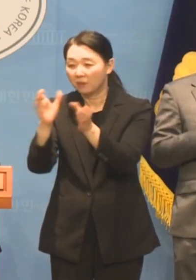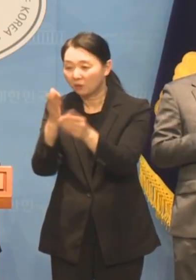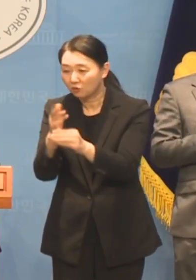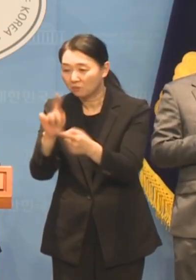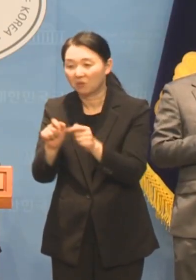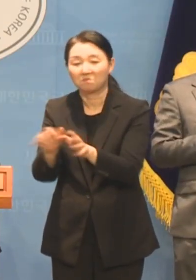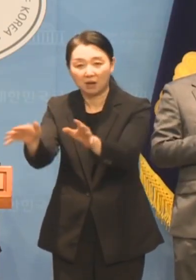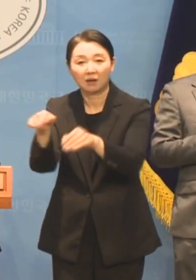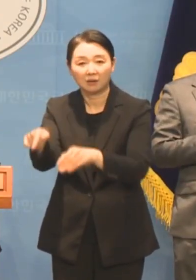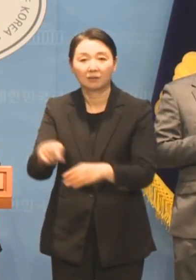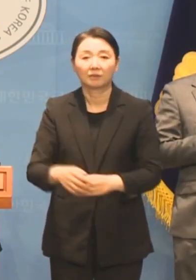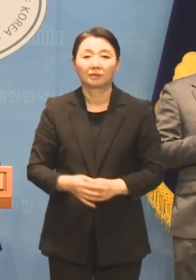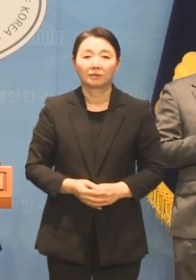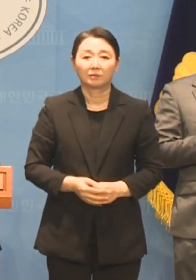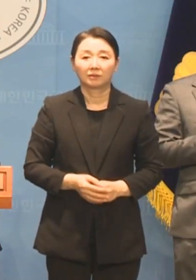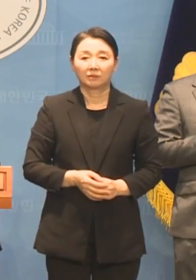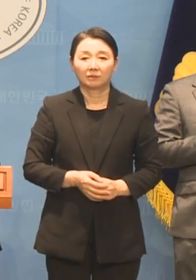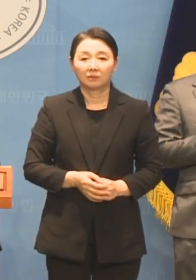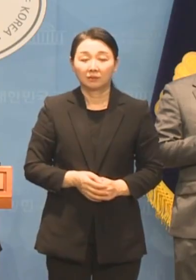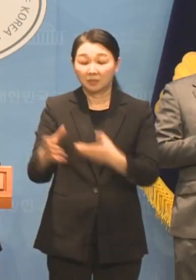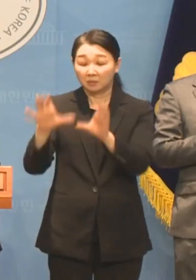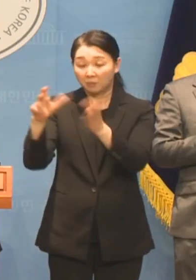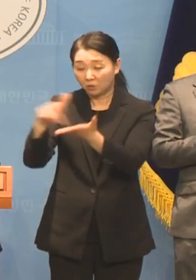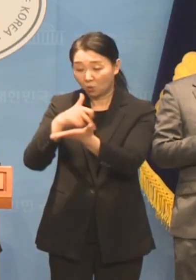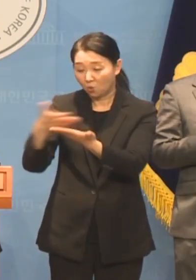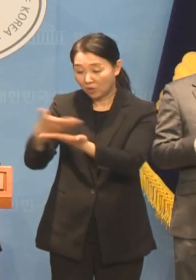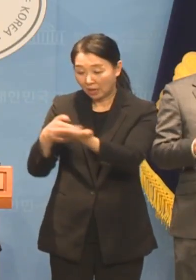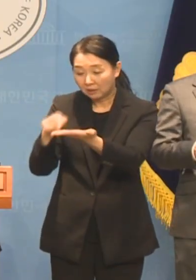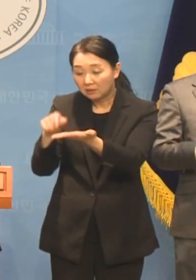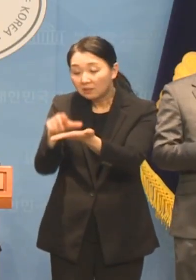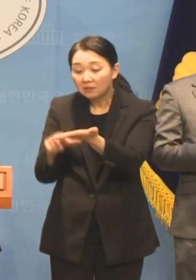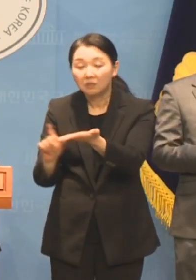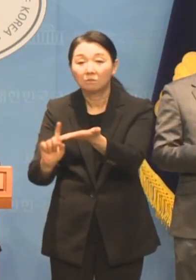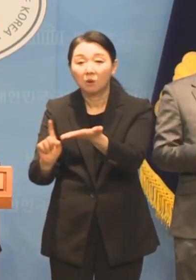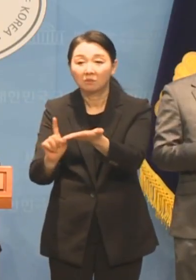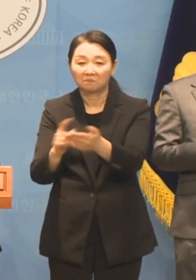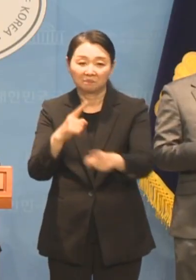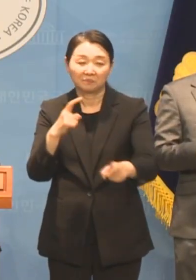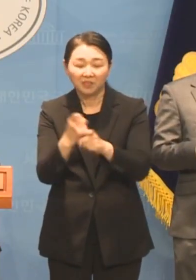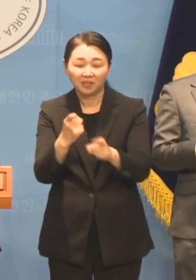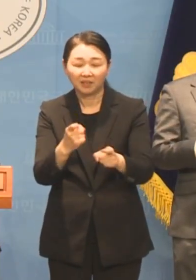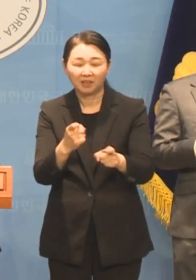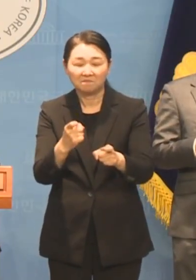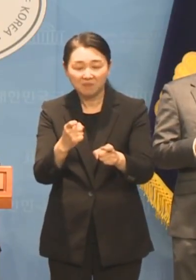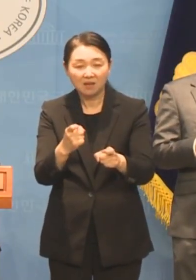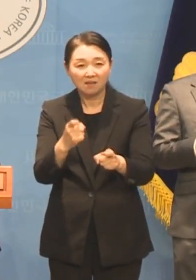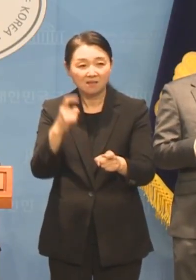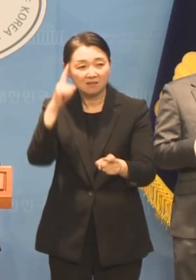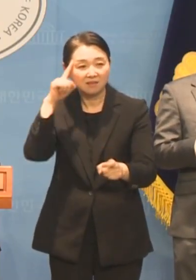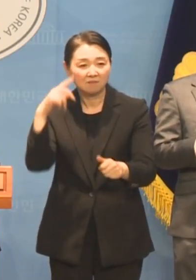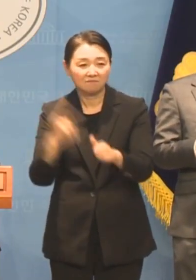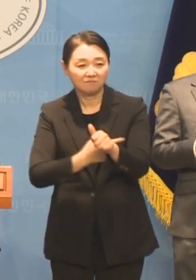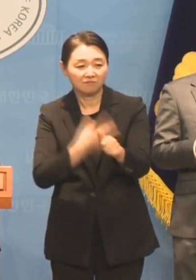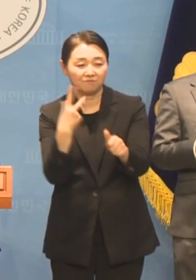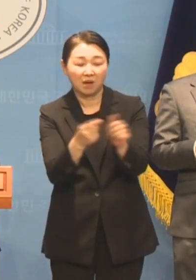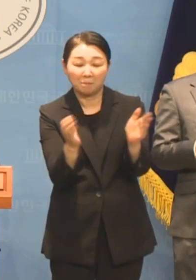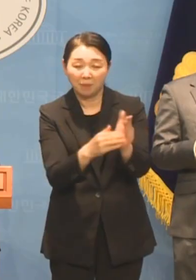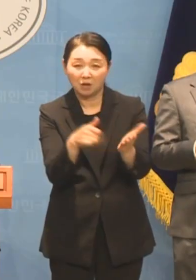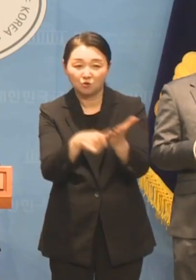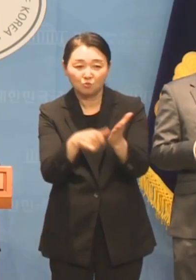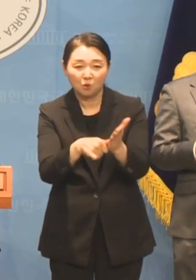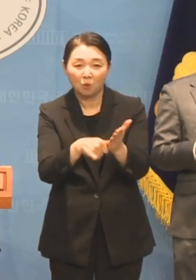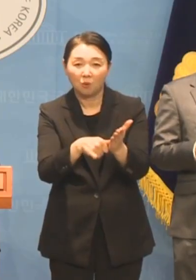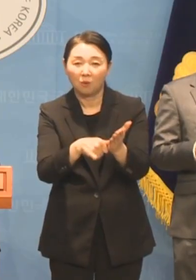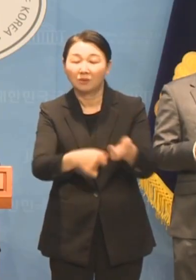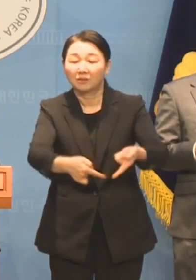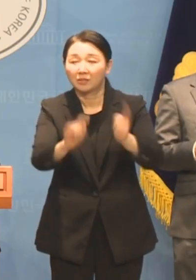중심으로 이루어지고 있으며 이 방에서 공유된 글에는 적에게 아니란 생각을 심어준 후 투표 참여율을